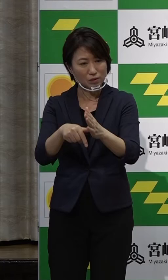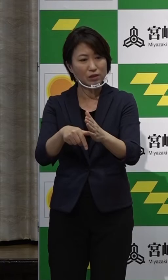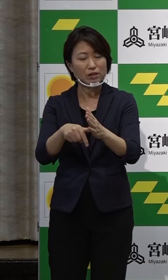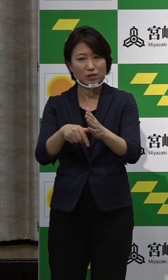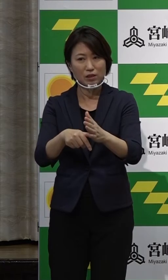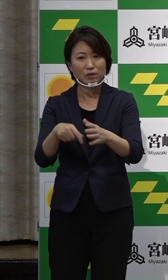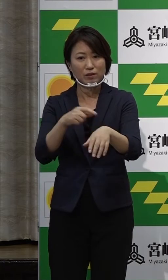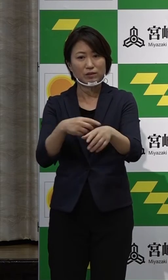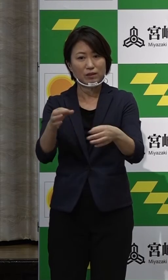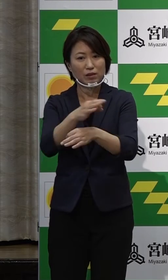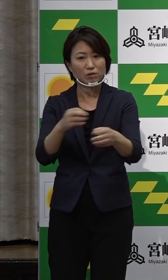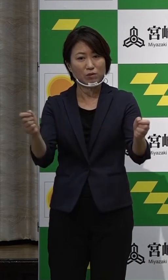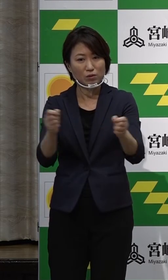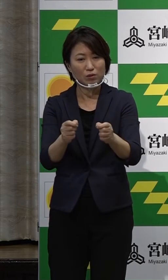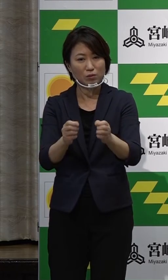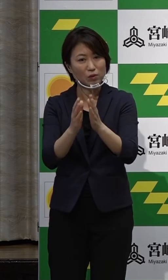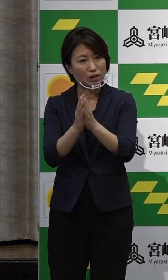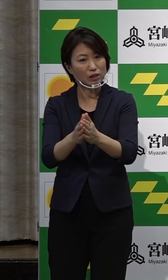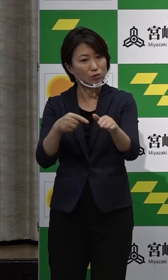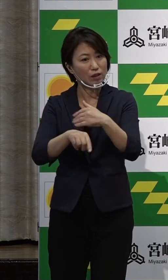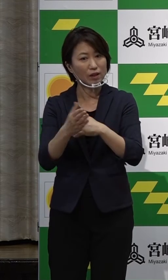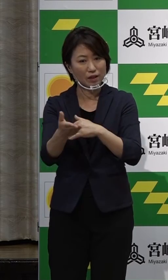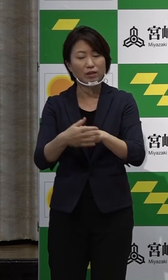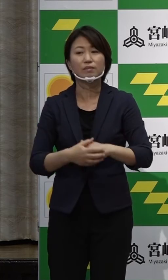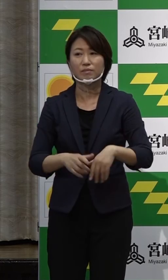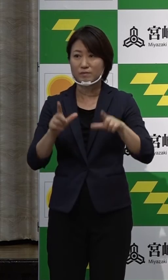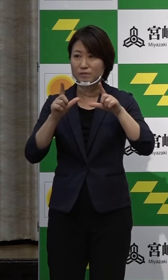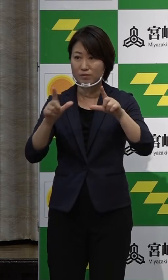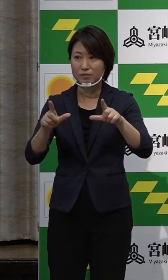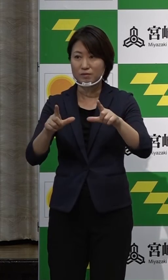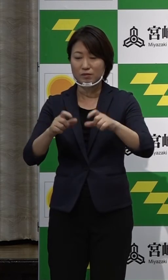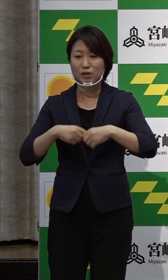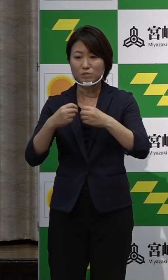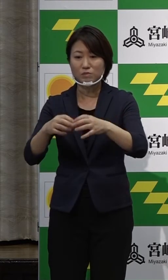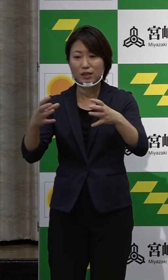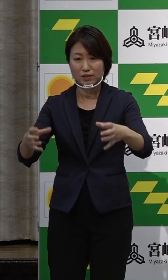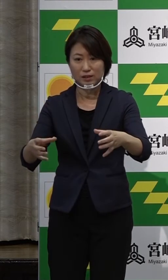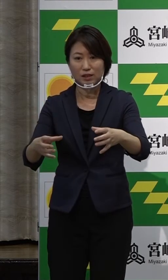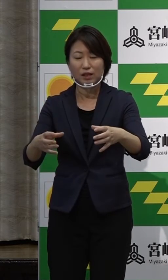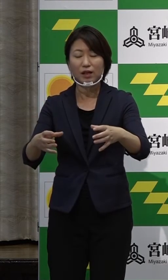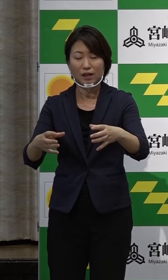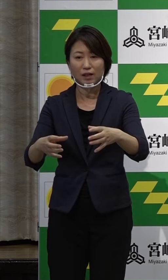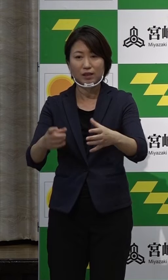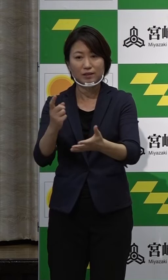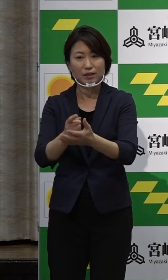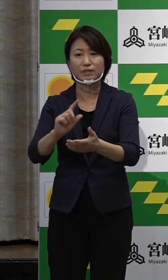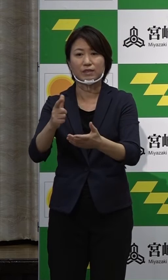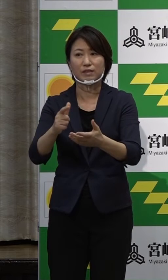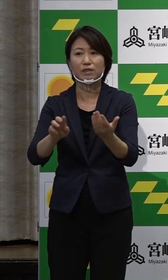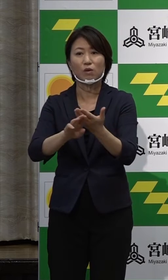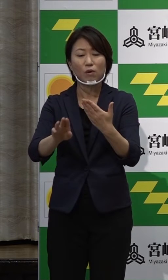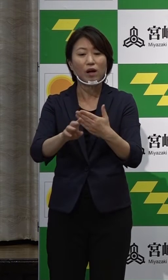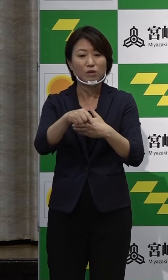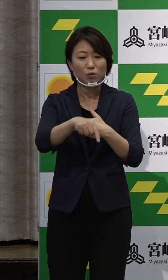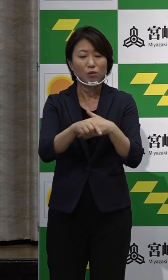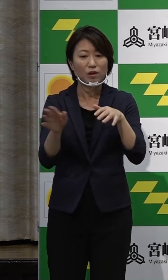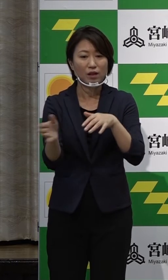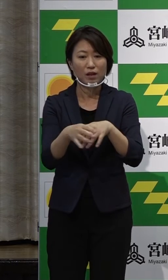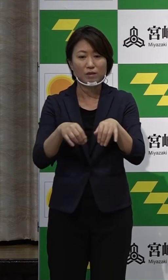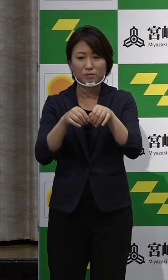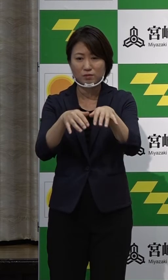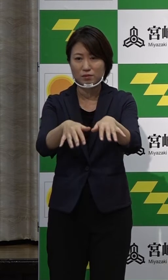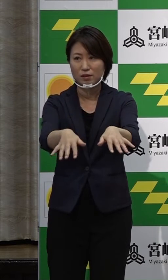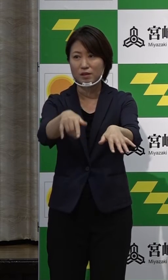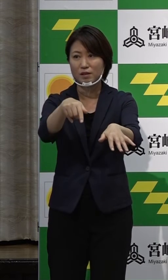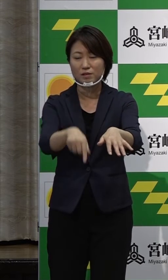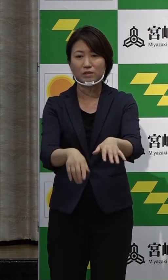ということなんでしょうか。 はい、必ずしもクラスターにならなければということではありませんが、そこで多くの感染者の広がりが見られる